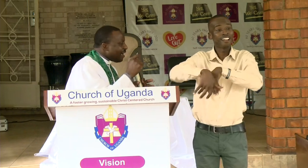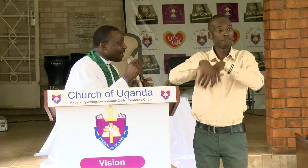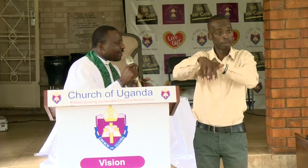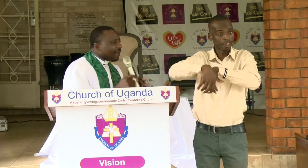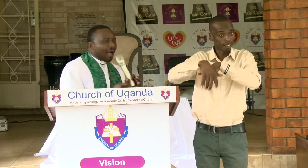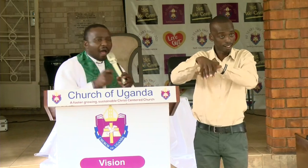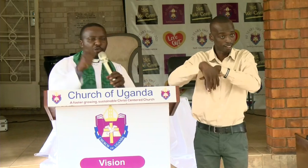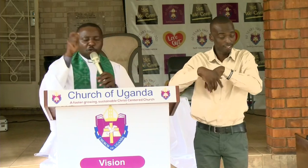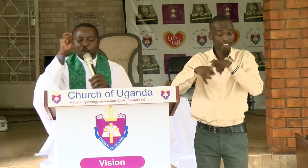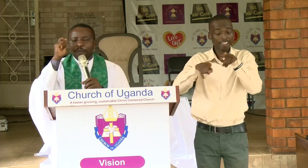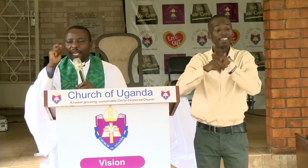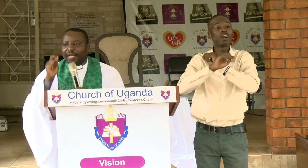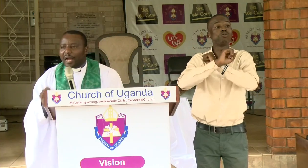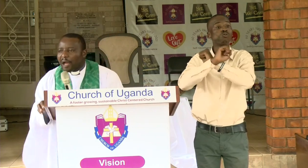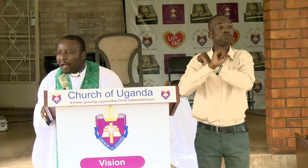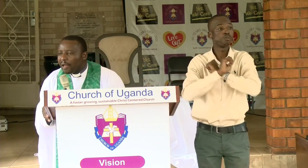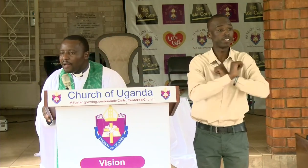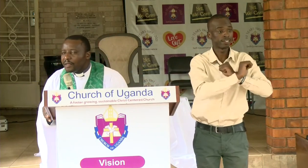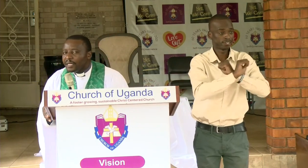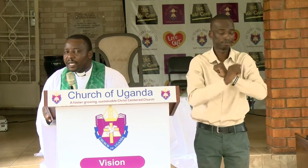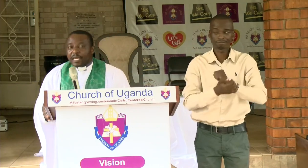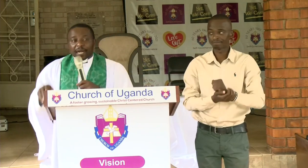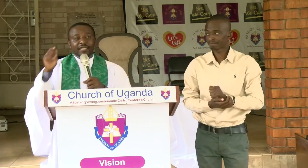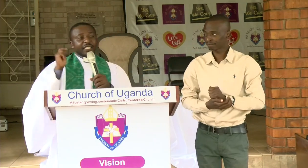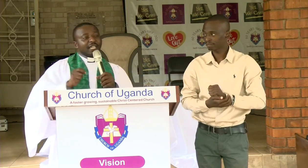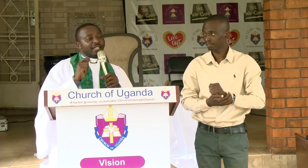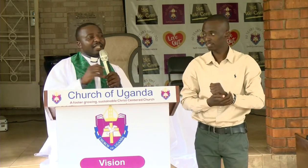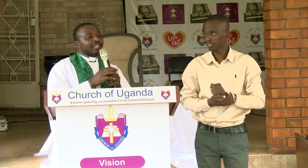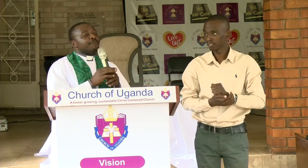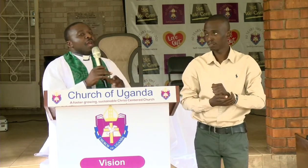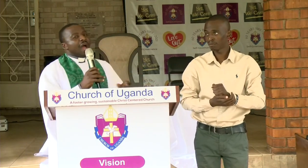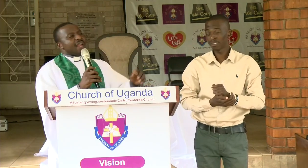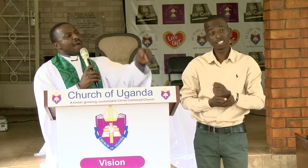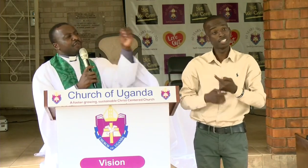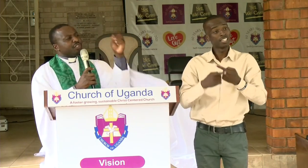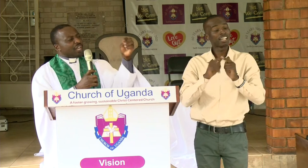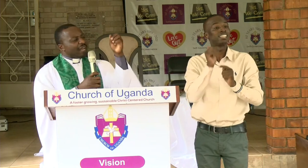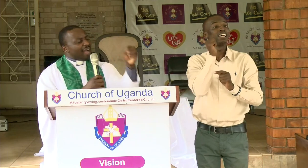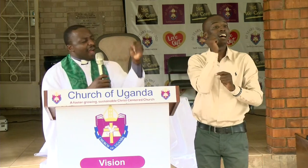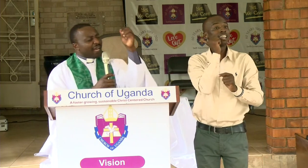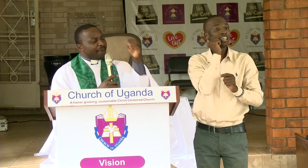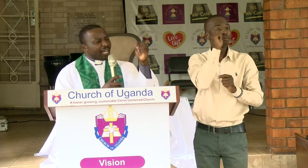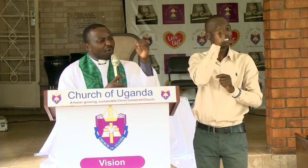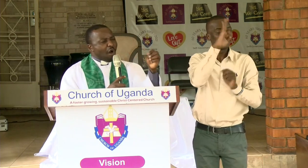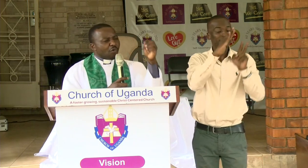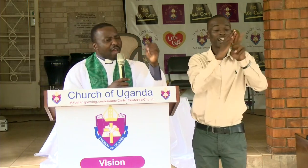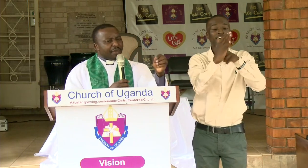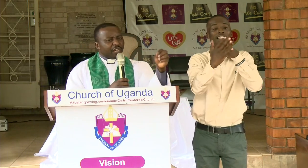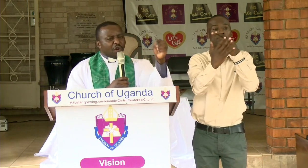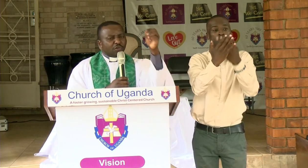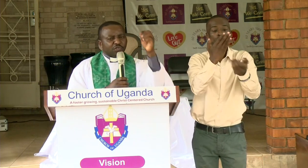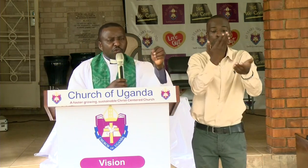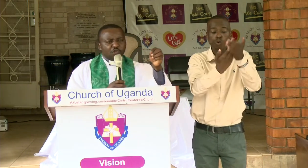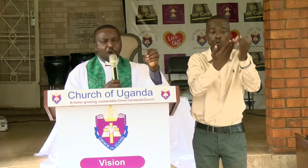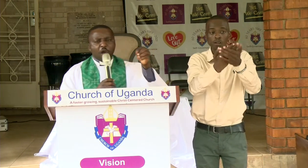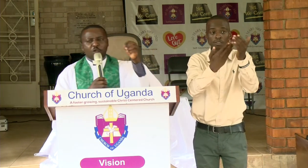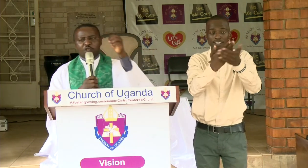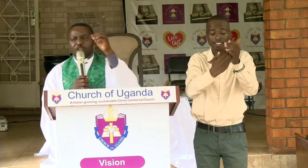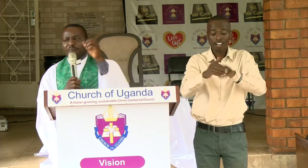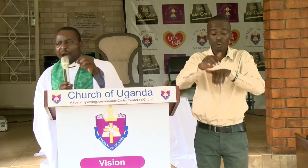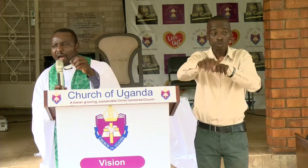alulimenga, alukuumenga. Kati ekitegeeza ki? Adamu senga alemererwa okulabirira